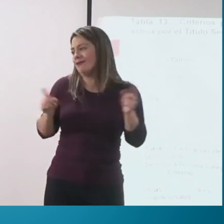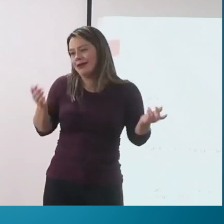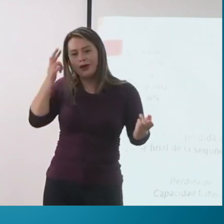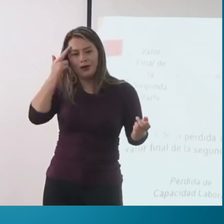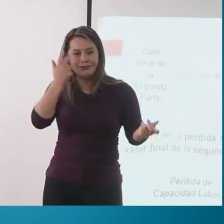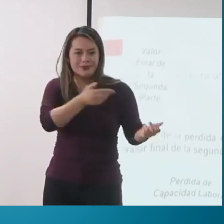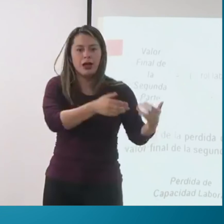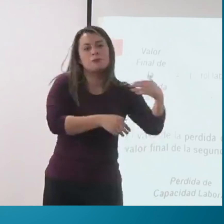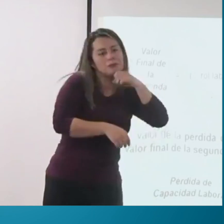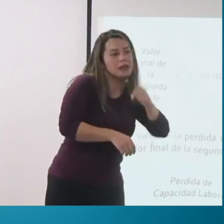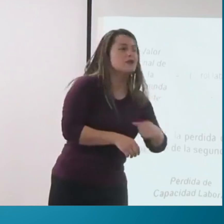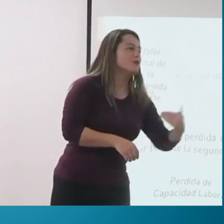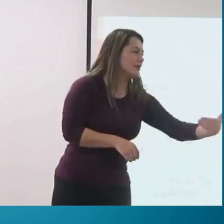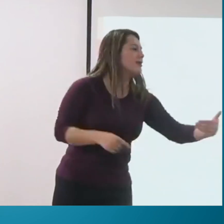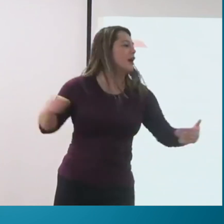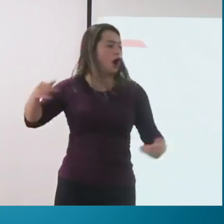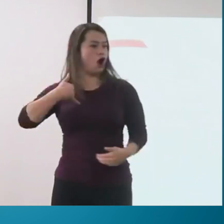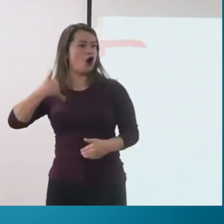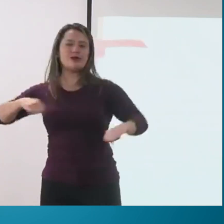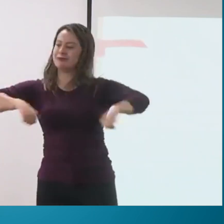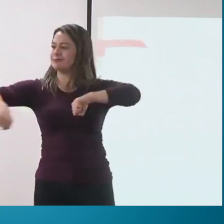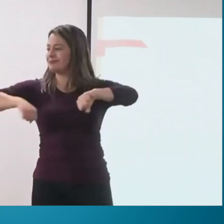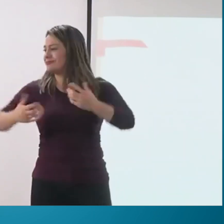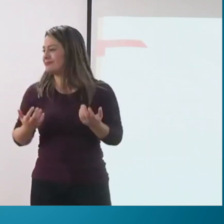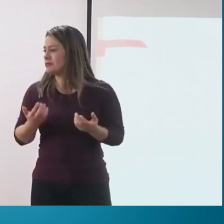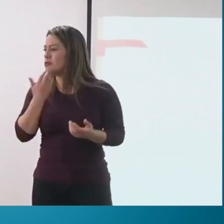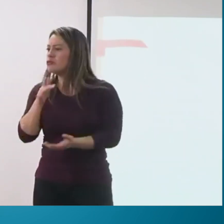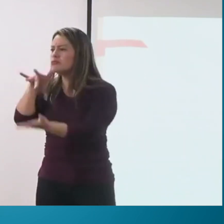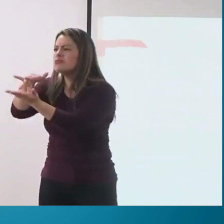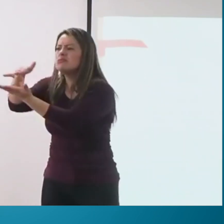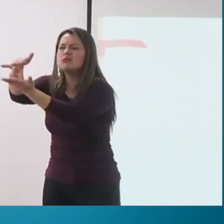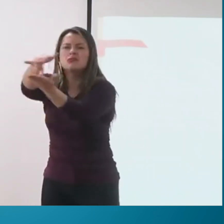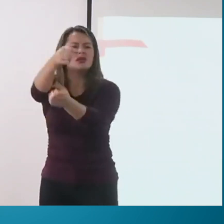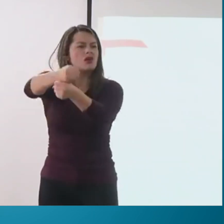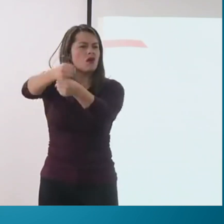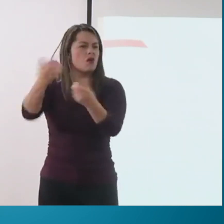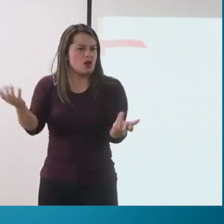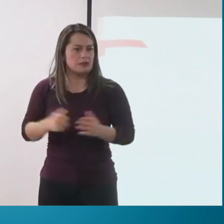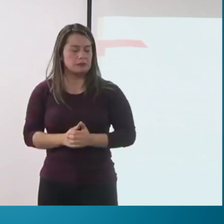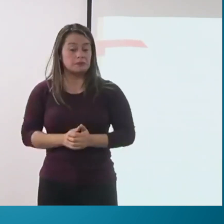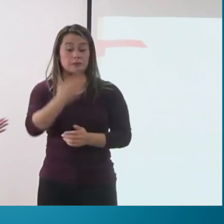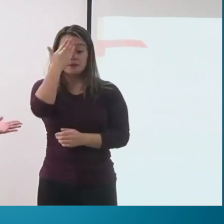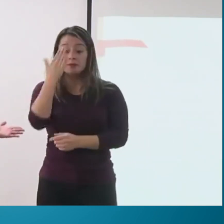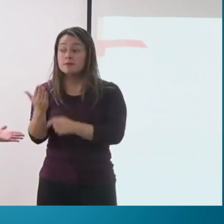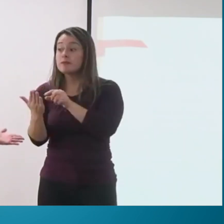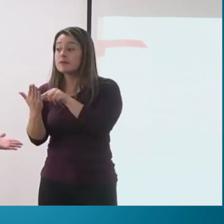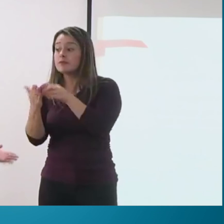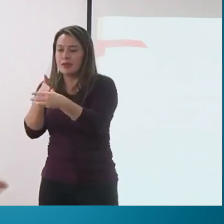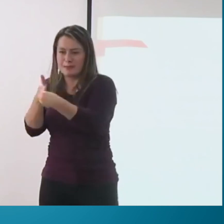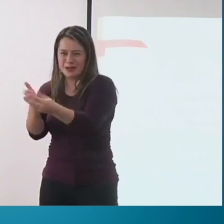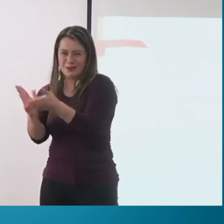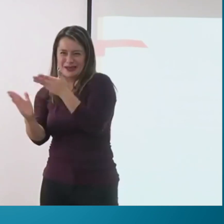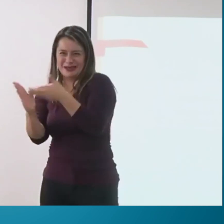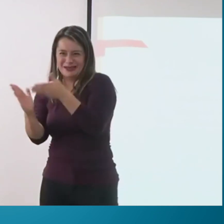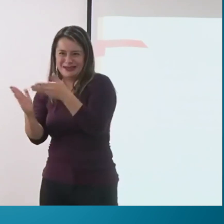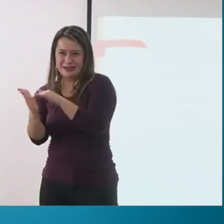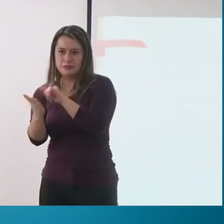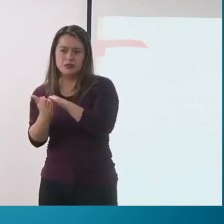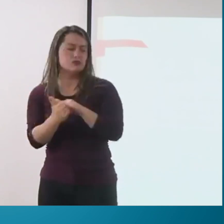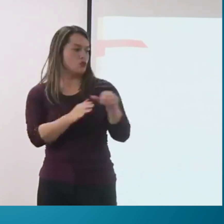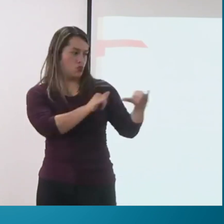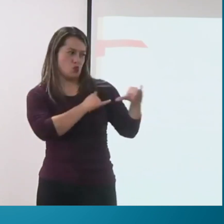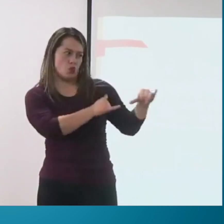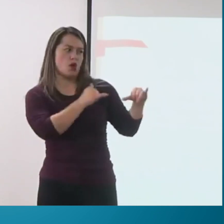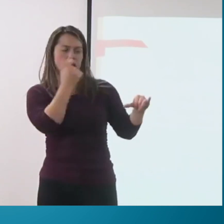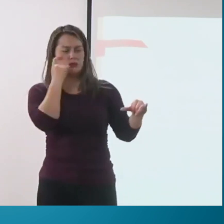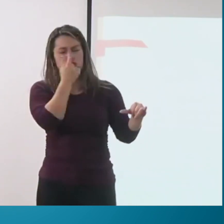áreas ocupacionales, voy a mostrar acá, en el manual nuestro no cogí todas las áreas que mostró la doctora Clemencia, sino